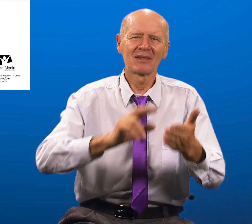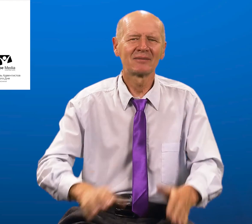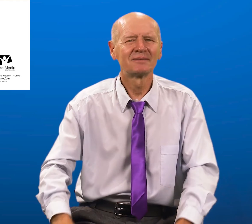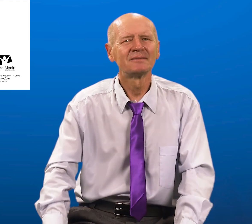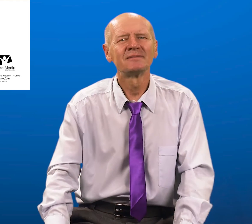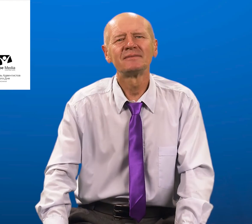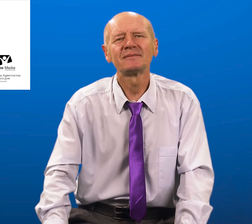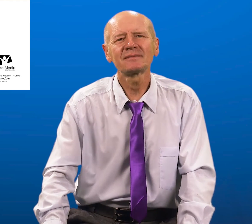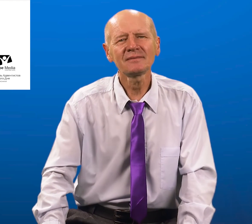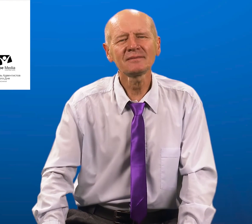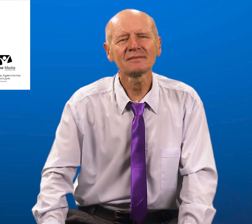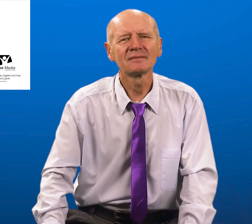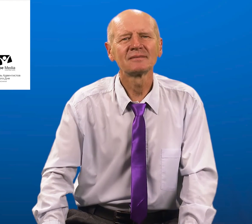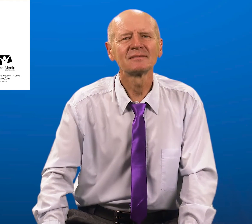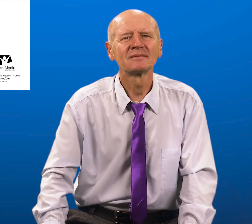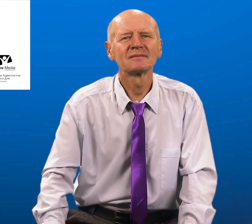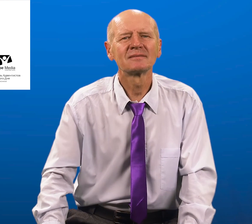Аминь.